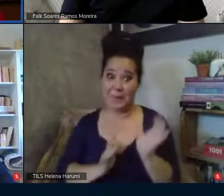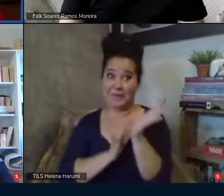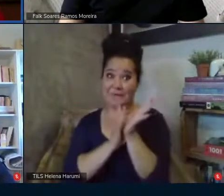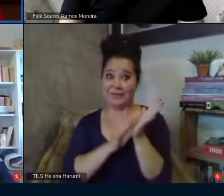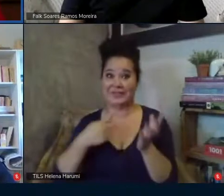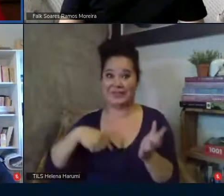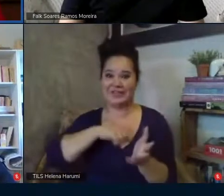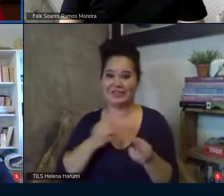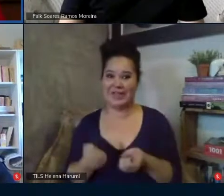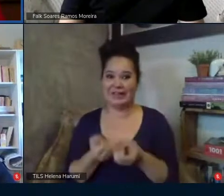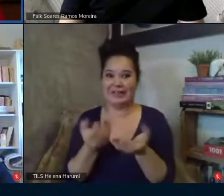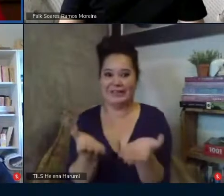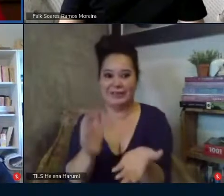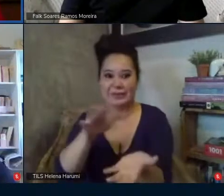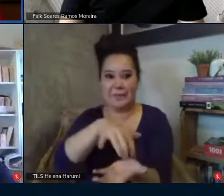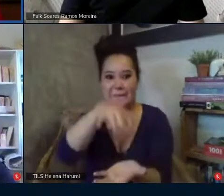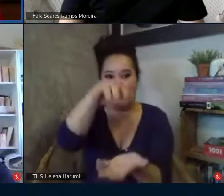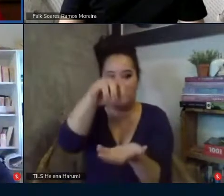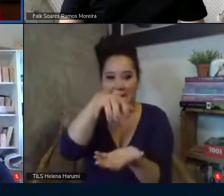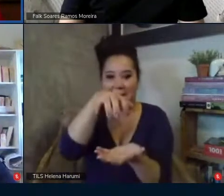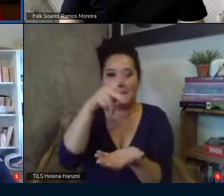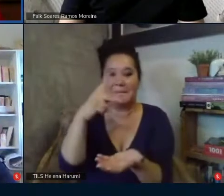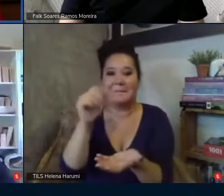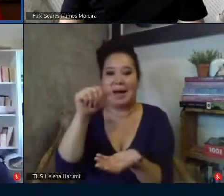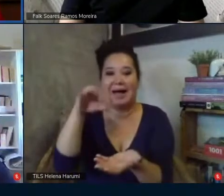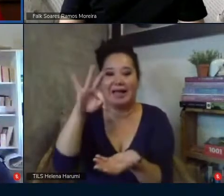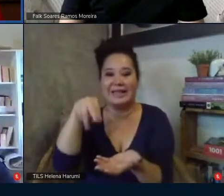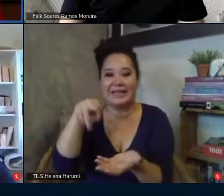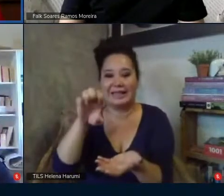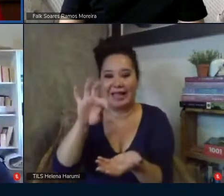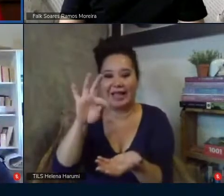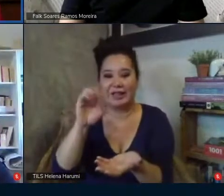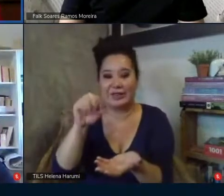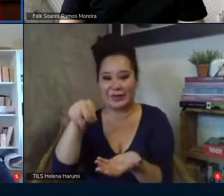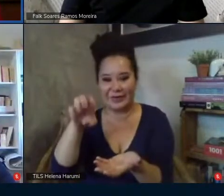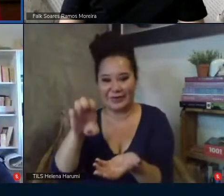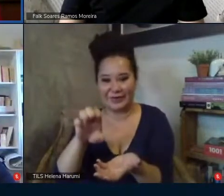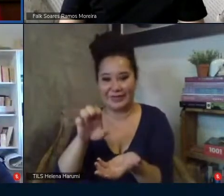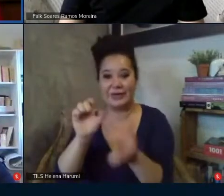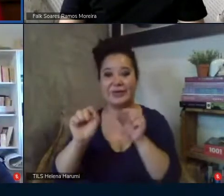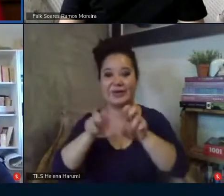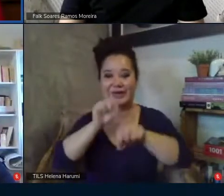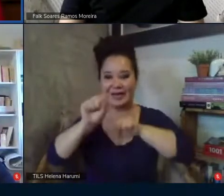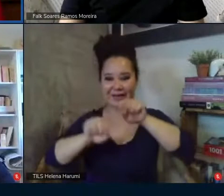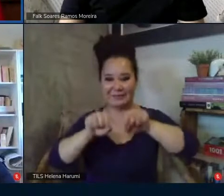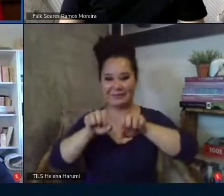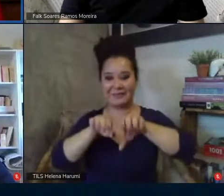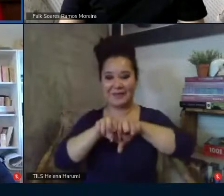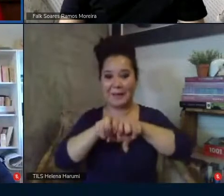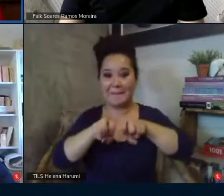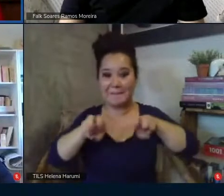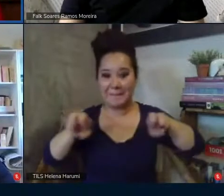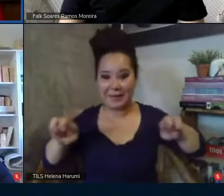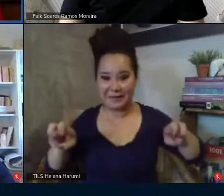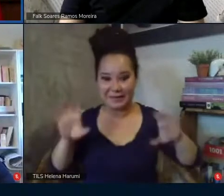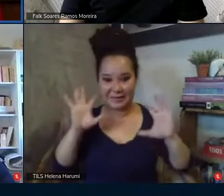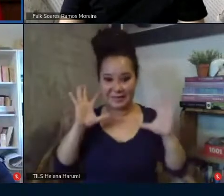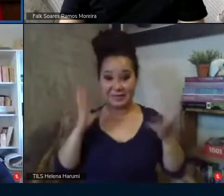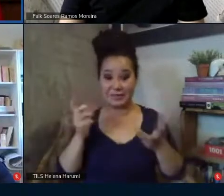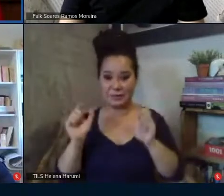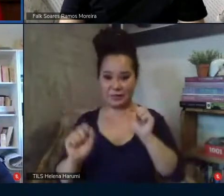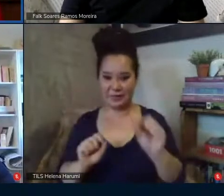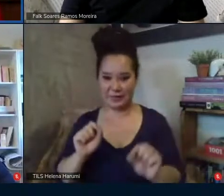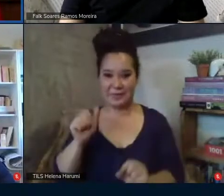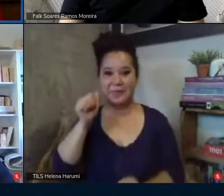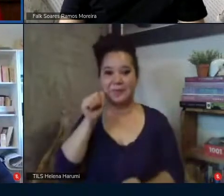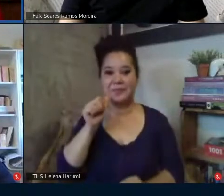gostoso para a Falk, a banca decidiu. Assim, olha, a professora Beth